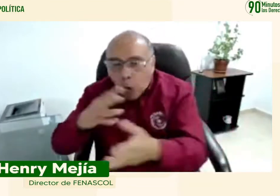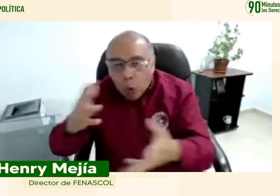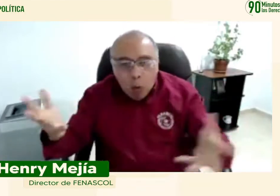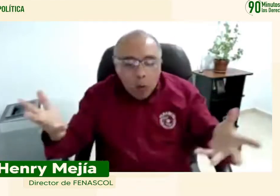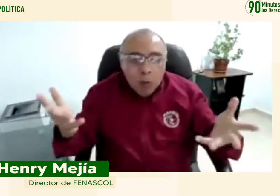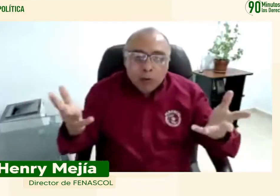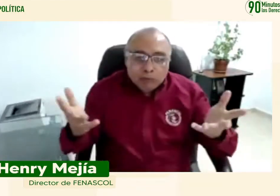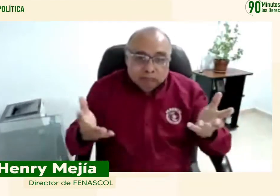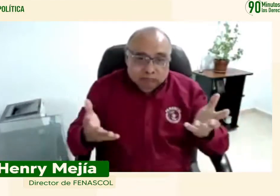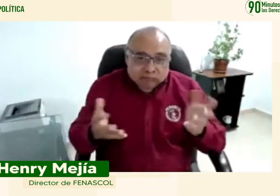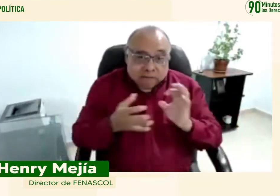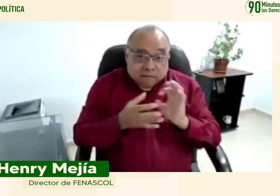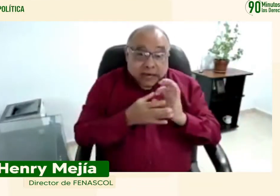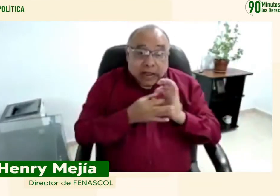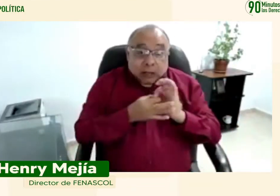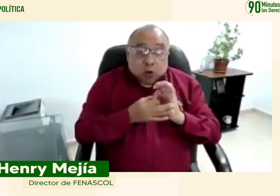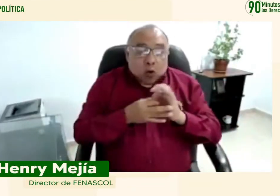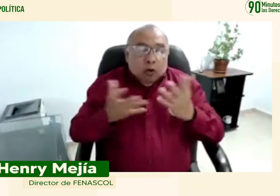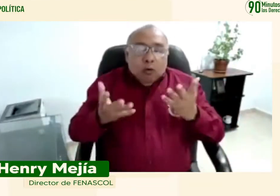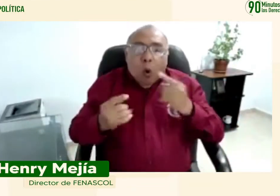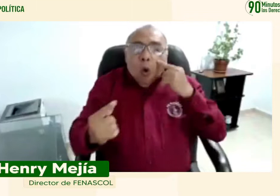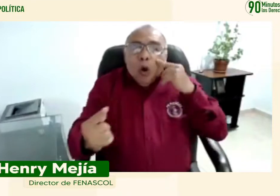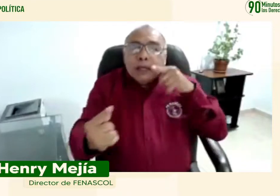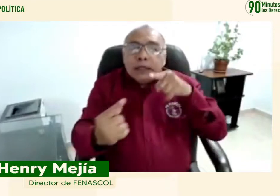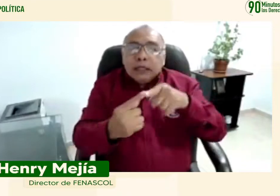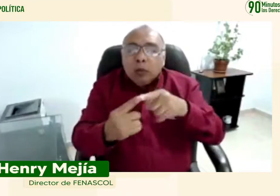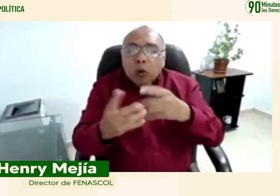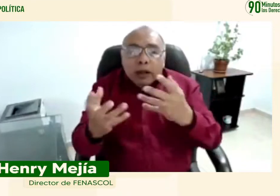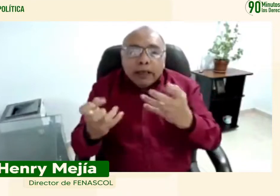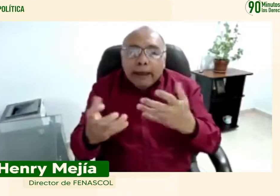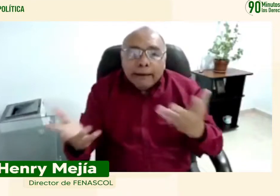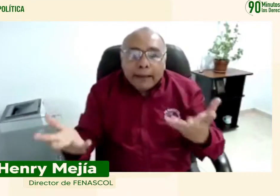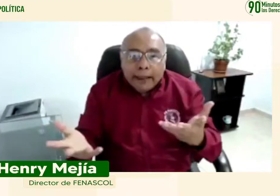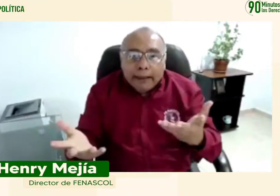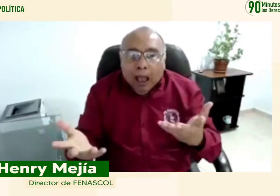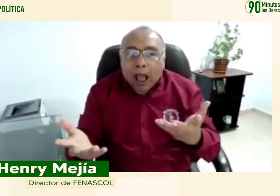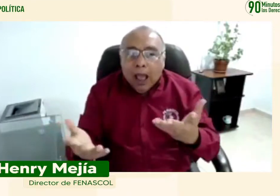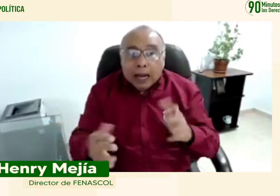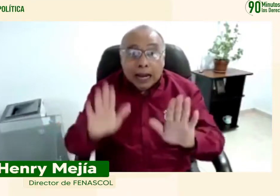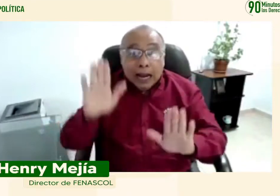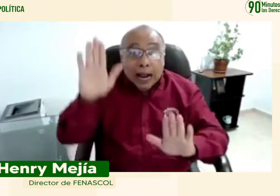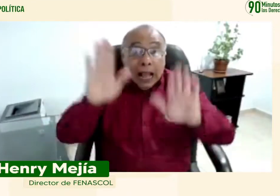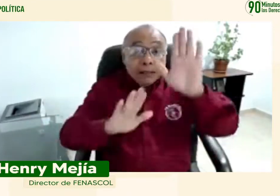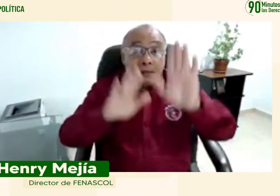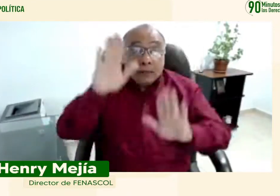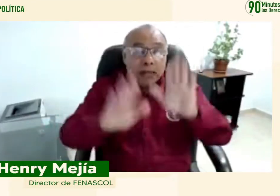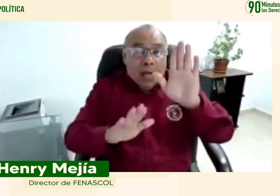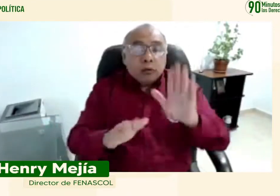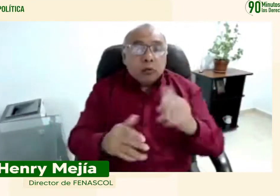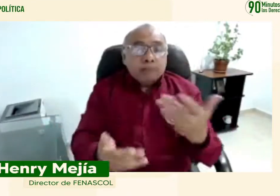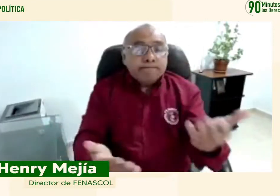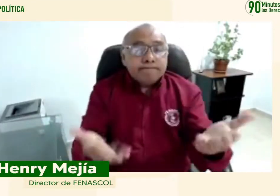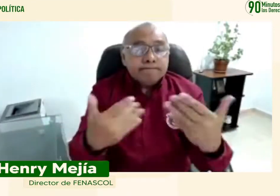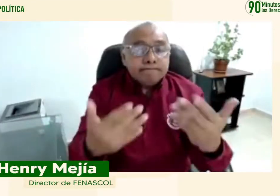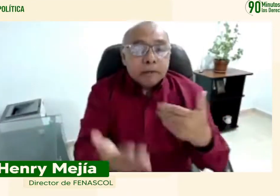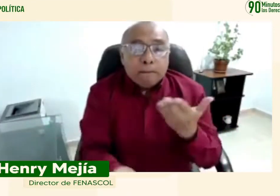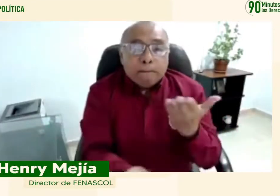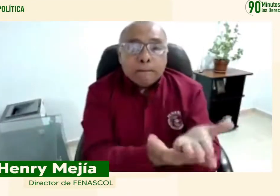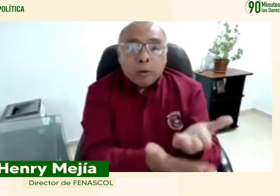y tenemos que trabajar y realizar nuestro objetivo como fenalco all es que los